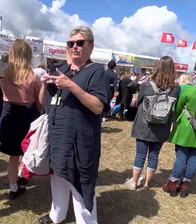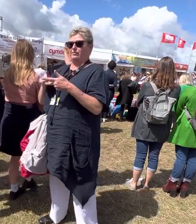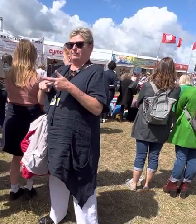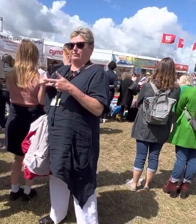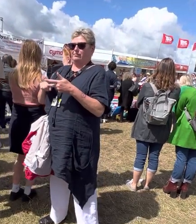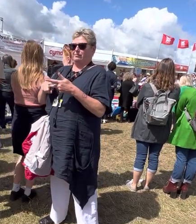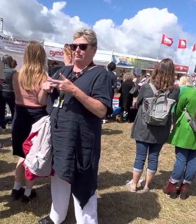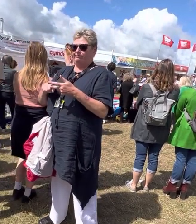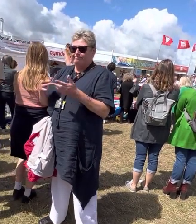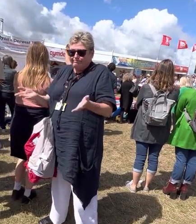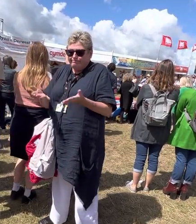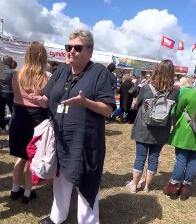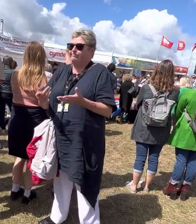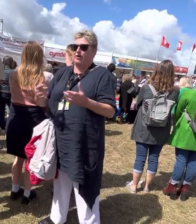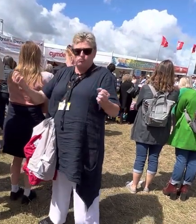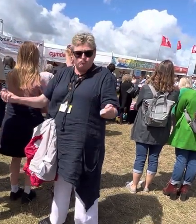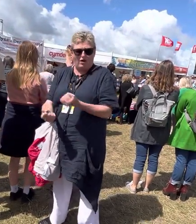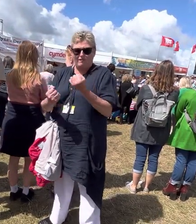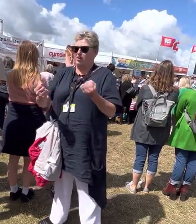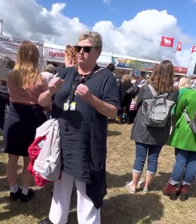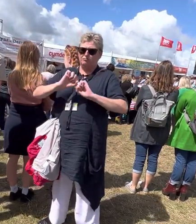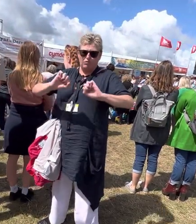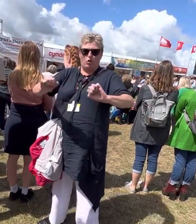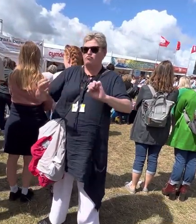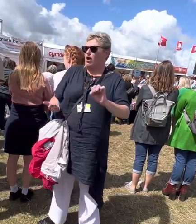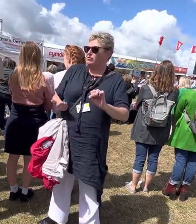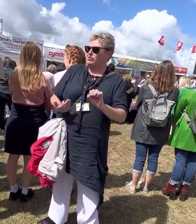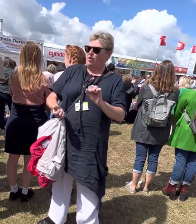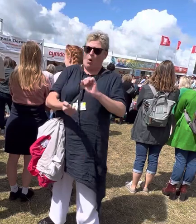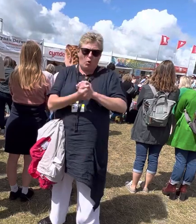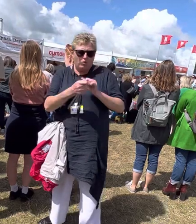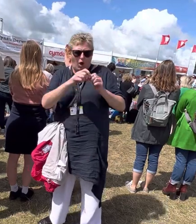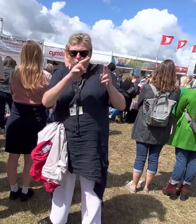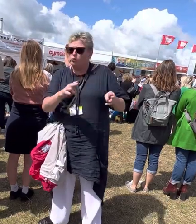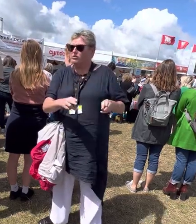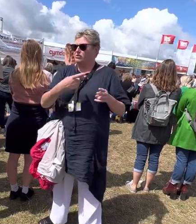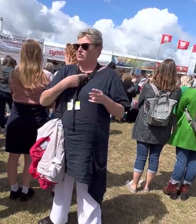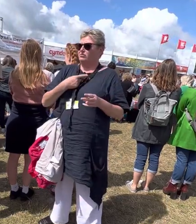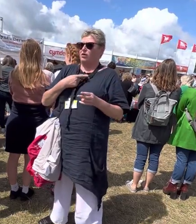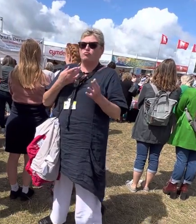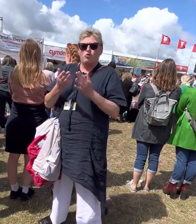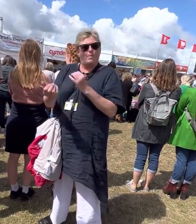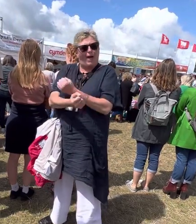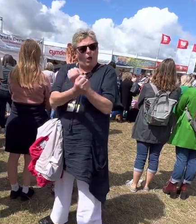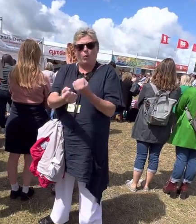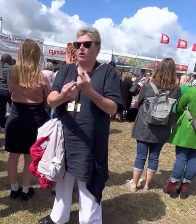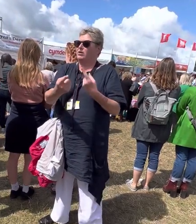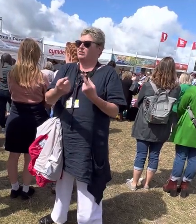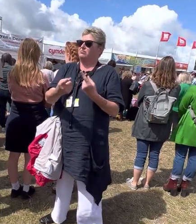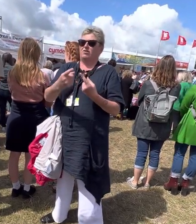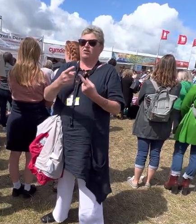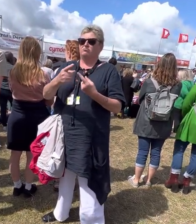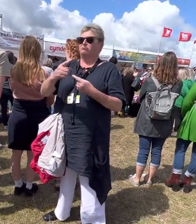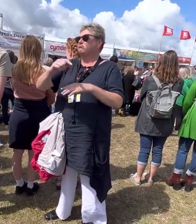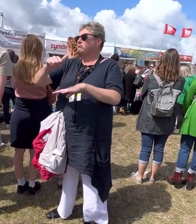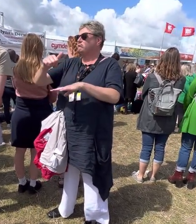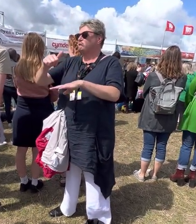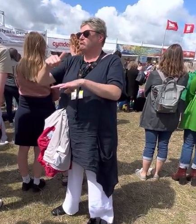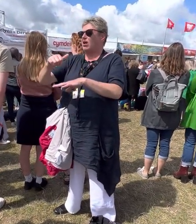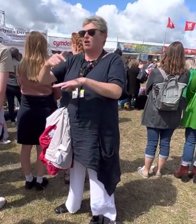cymunedau. Cryfhau hawliau perchnogaeth a rheolaeth cymunedau drwy roi pwerau i sefydliadau a arweinir gan y